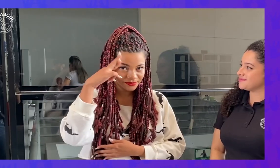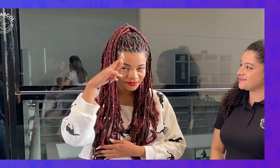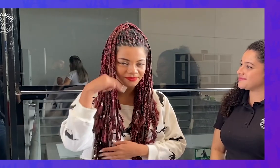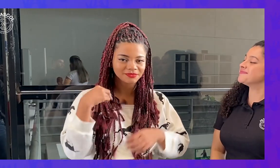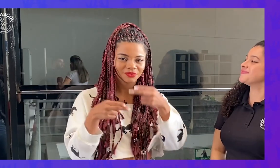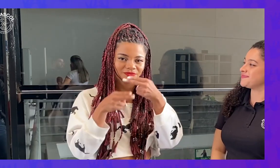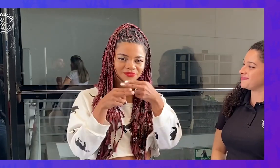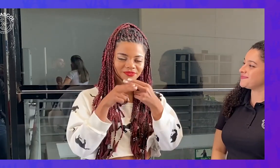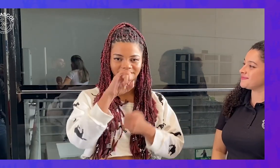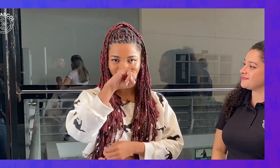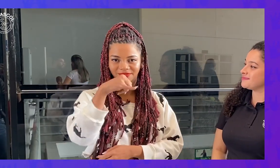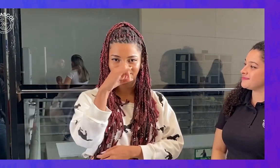Mi nombre es Johana